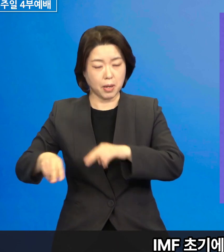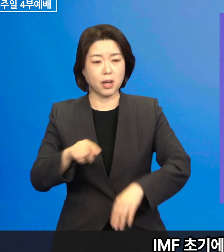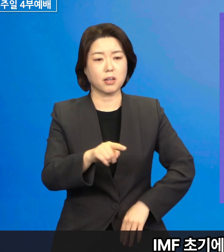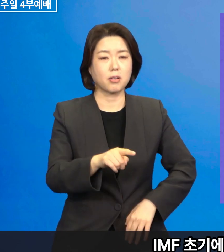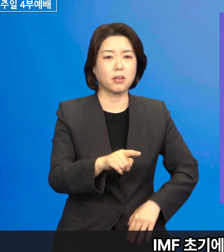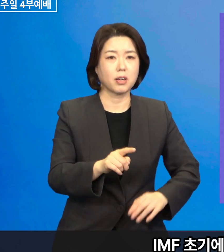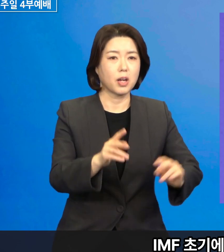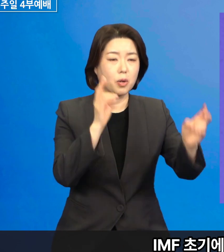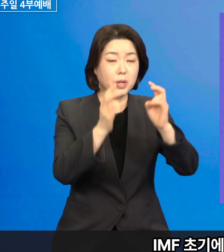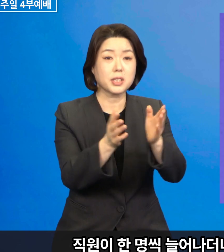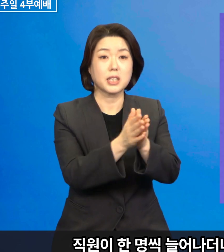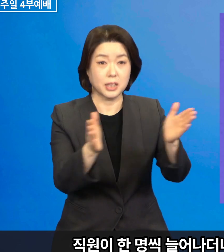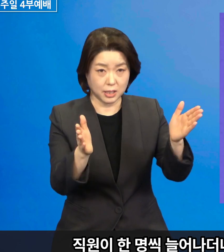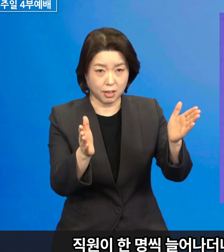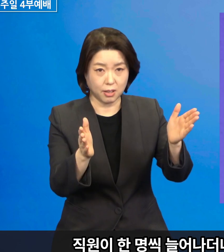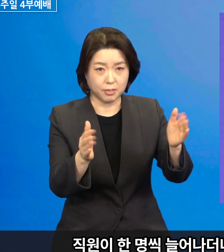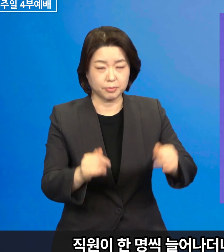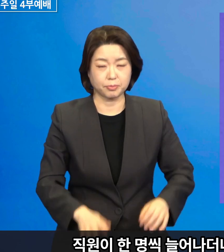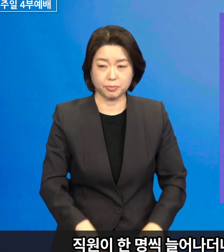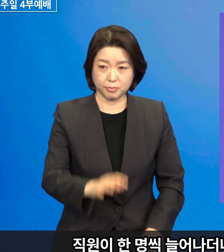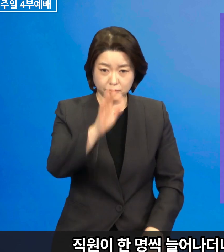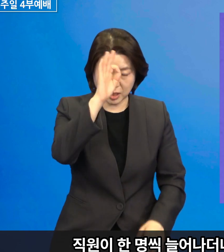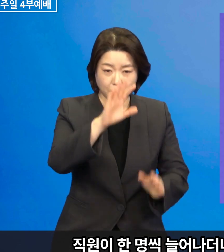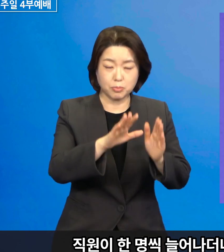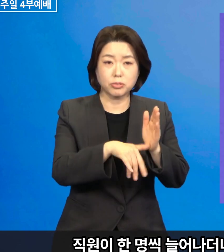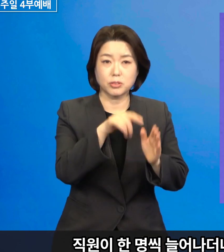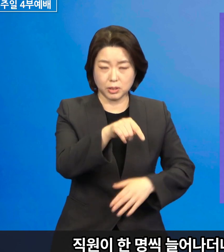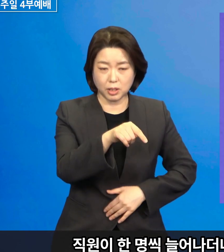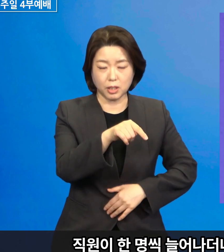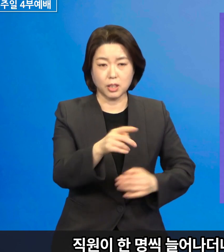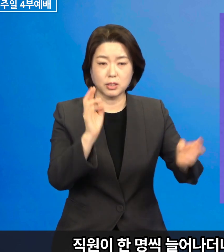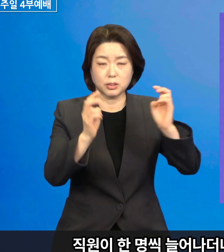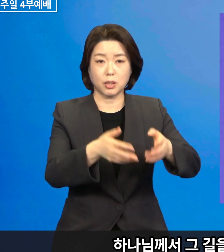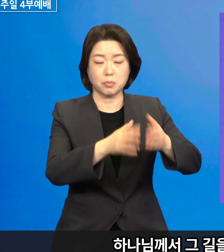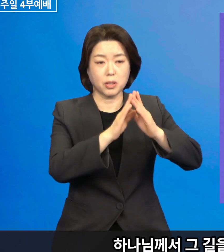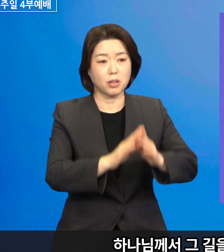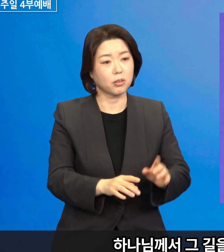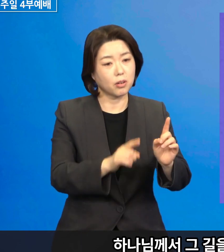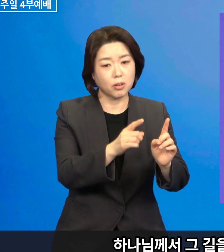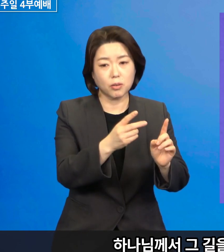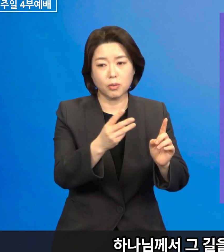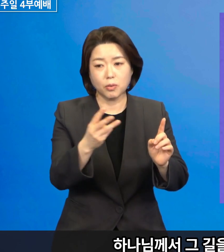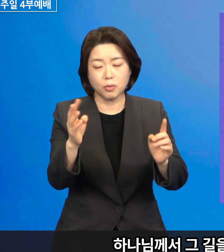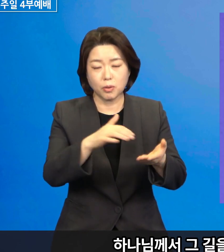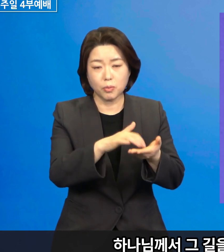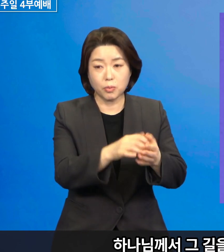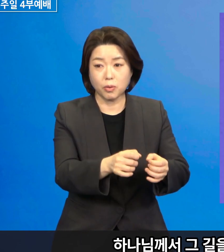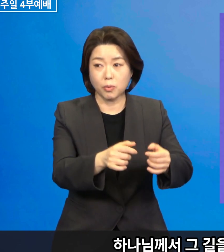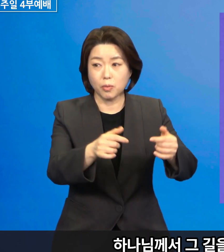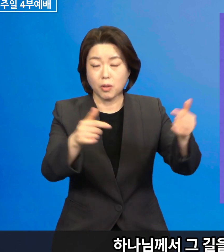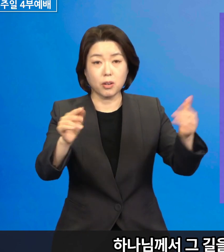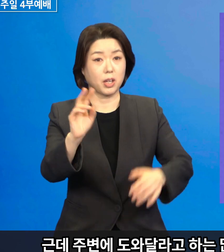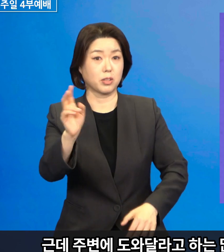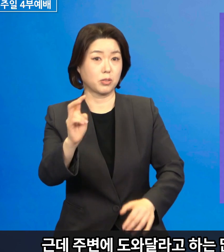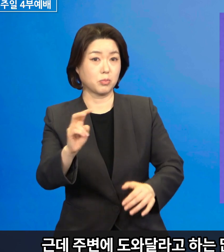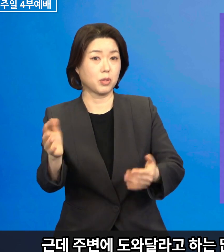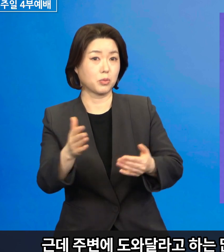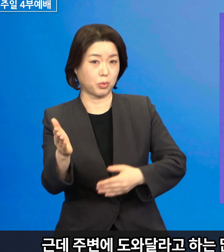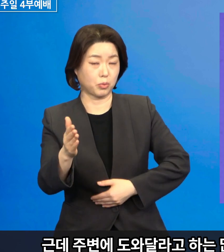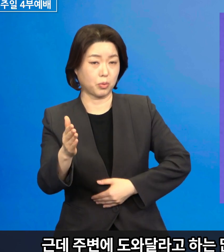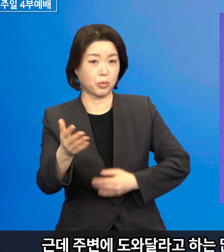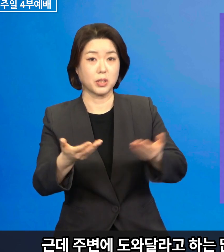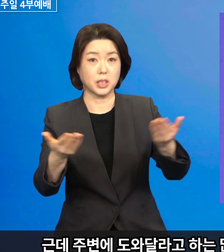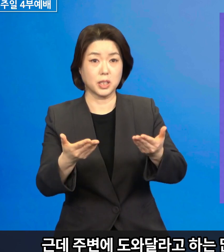초기에 시작을 했는데 직원이 한 명씩 늘어나더니 이 20명까지 늘어났어요. 하나님께서 그 길을 열어주신 것 같아요. 근데